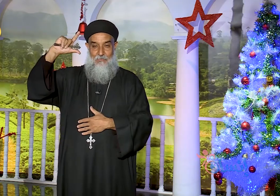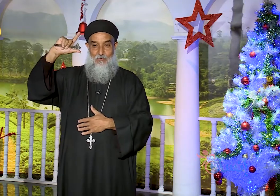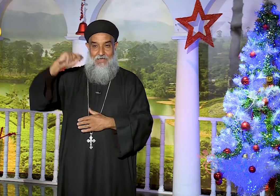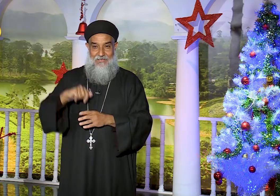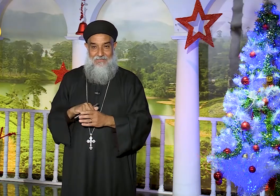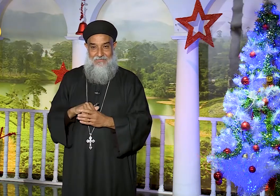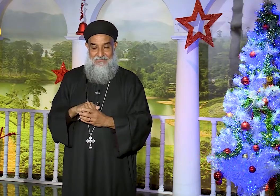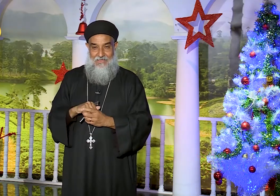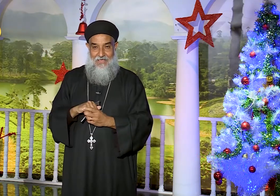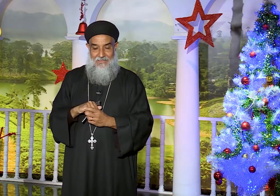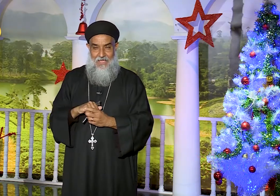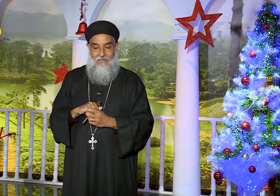ابونا زكريا